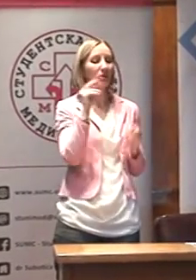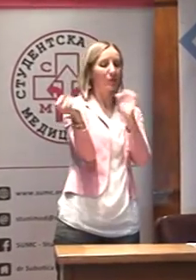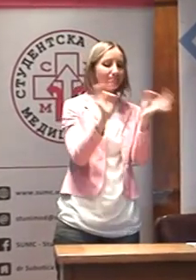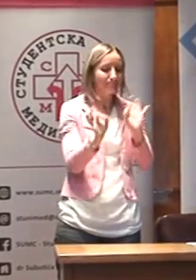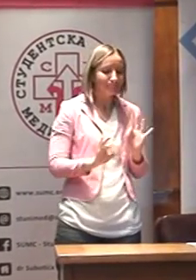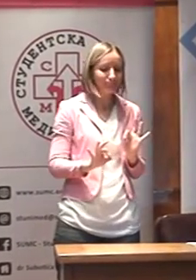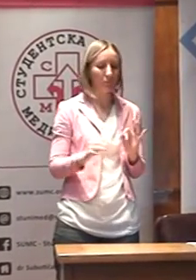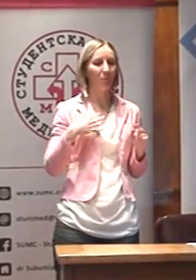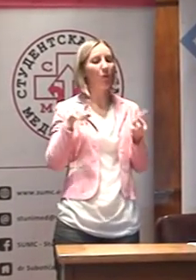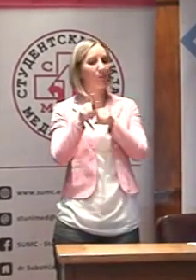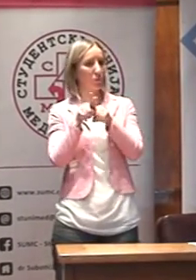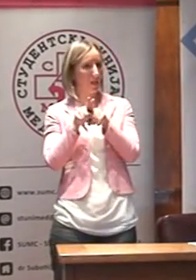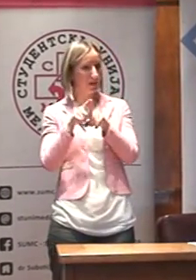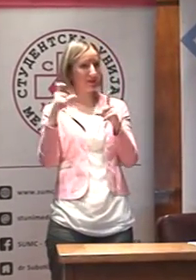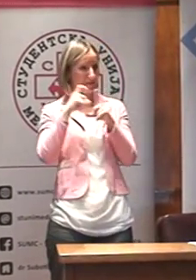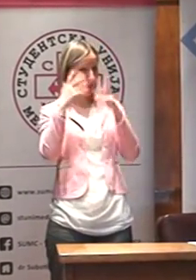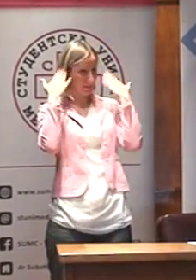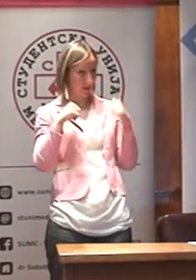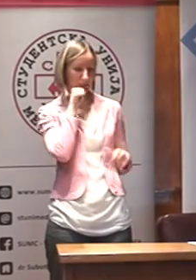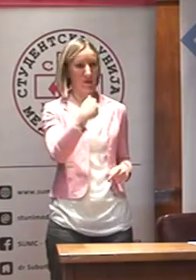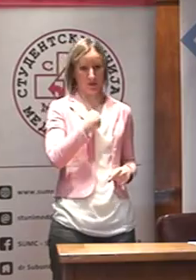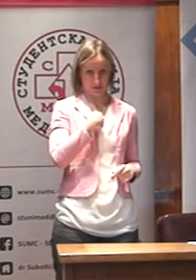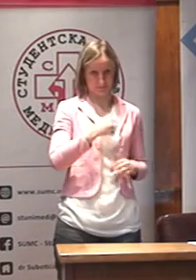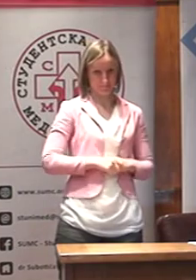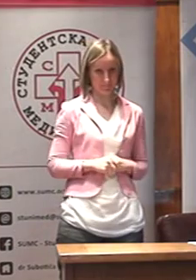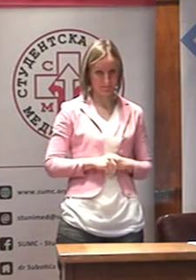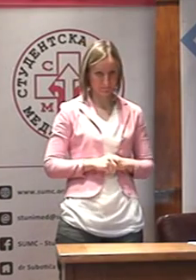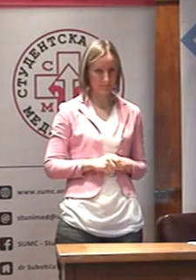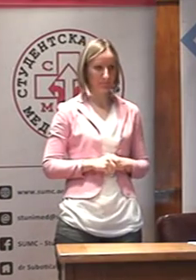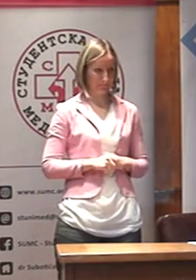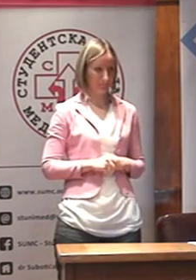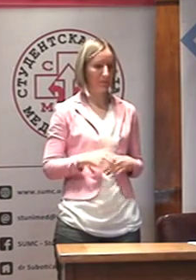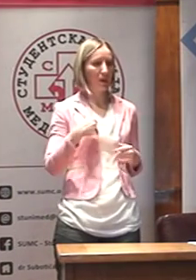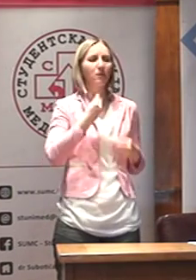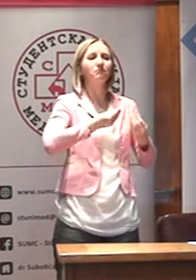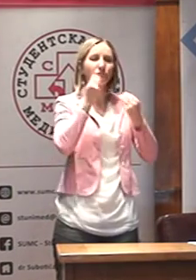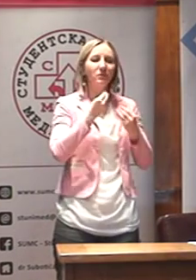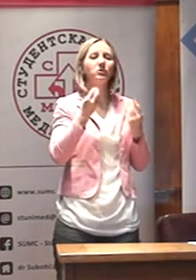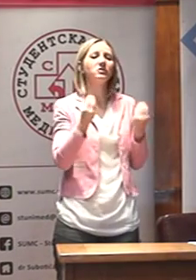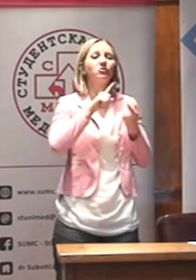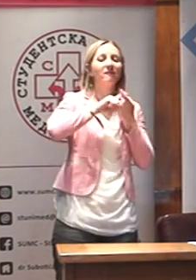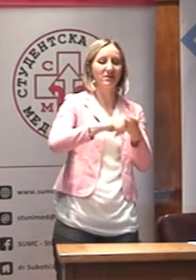rukama, koju smo uredile i priredile moja koleginica Danica Jaslar i ja.